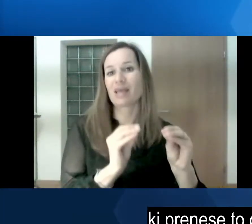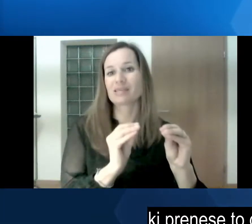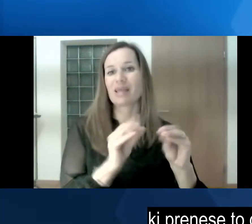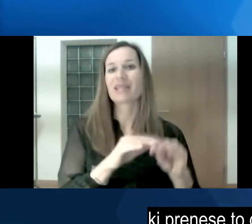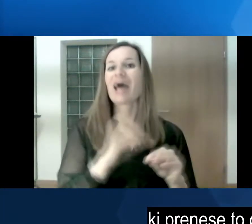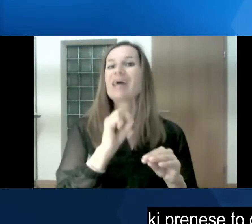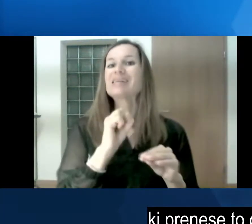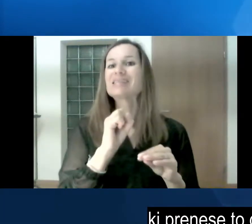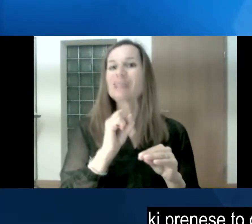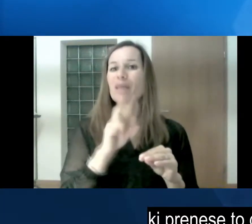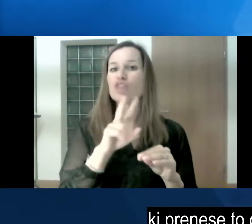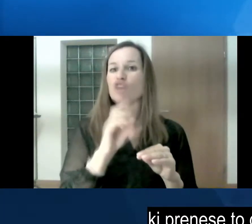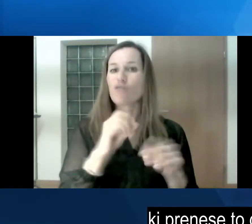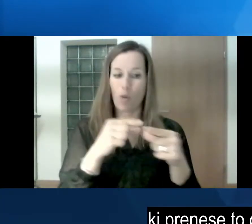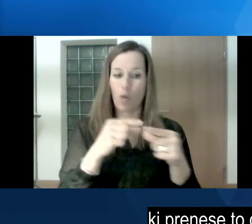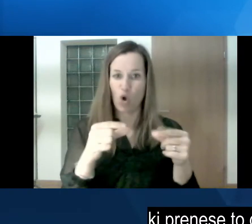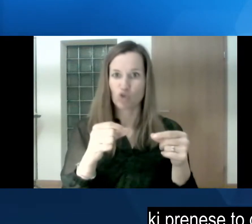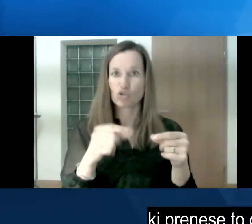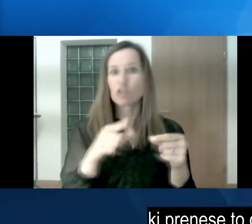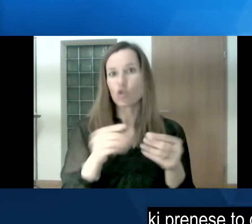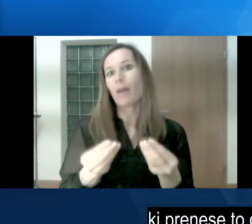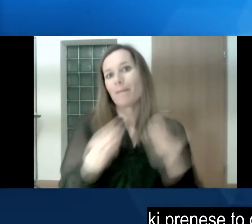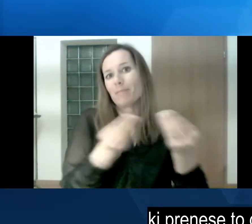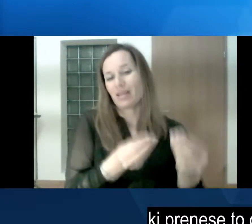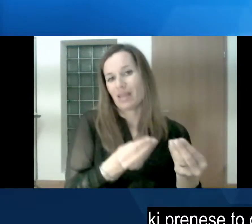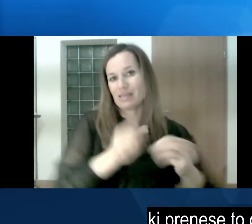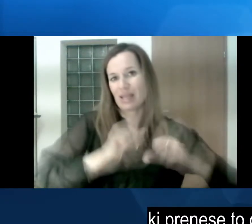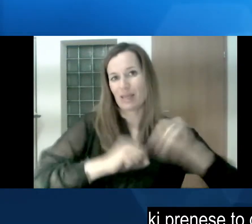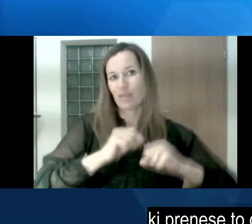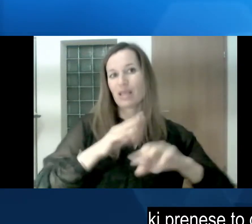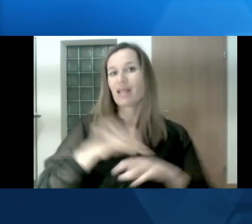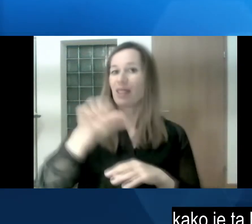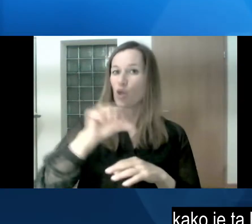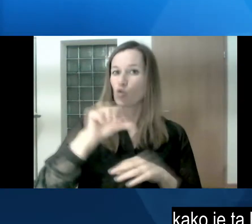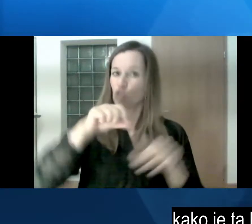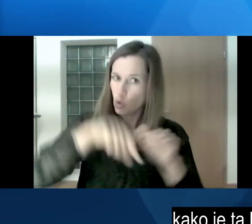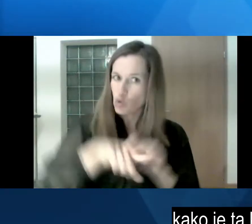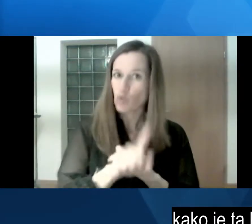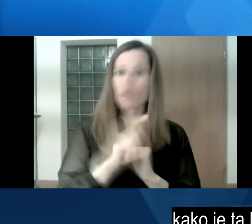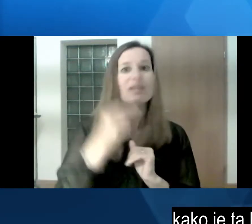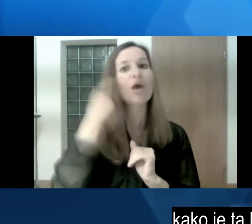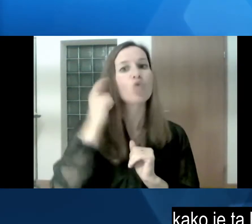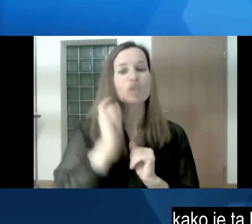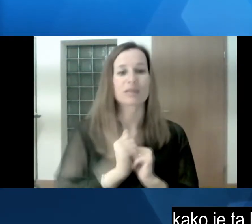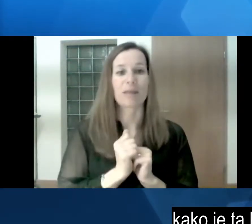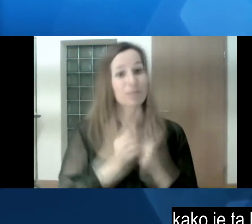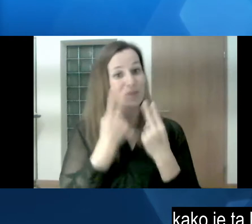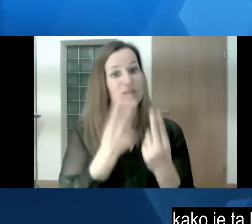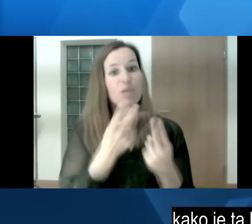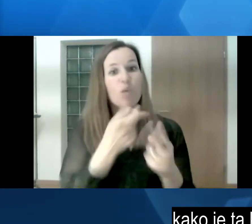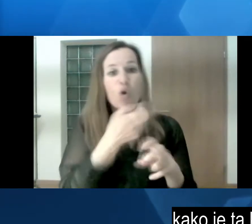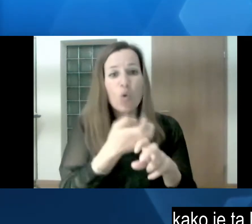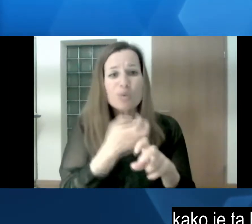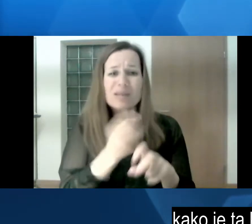ploščico, ki prenese to gibanje na tekočino notranjega ušesa. Da vidimo, kako je ta koščička majhna, se